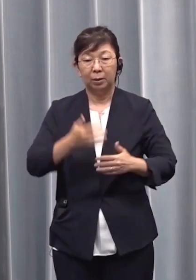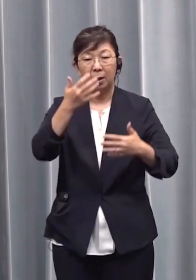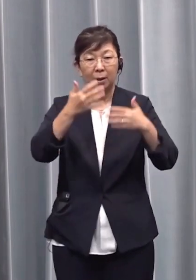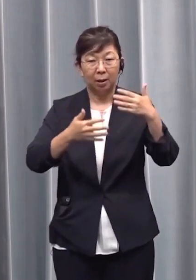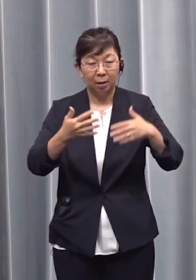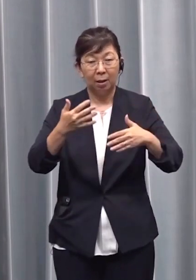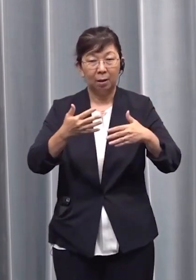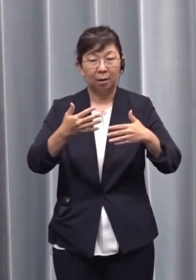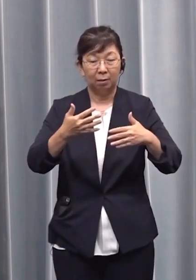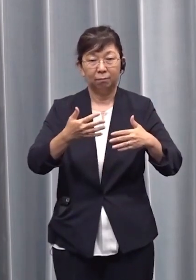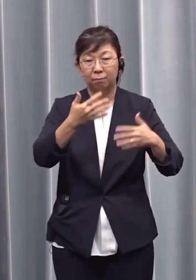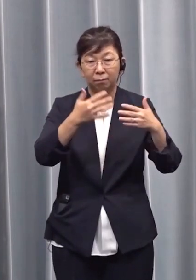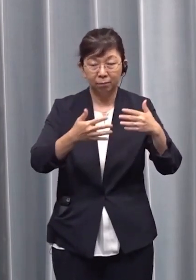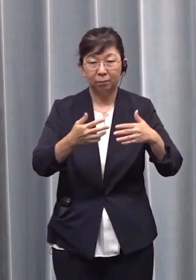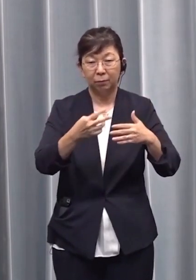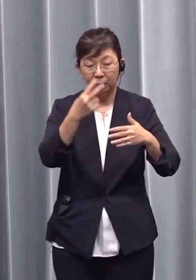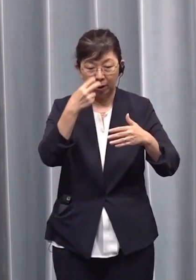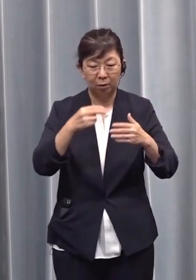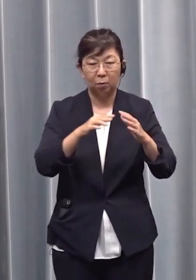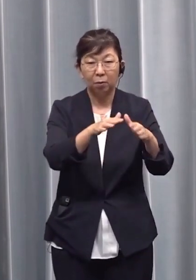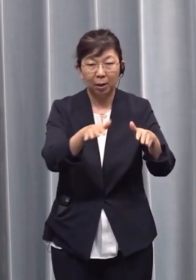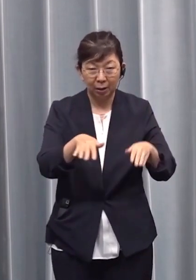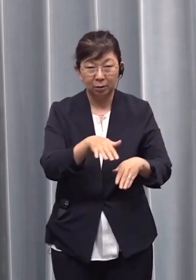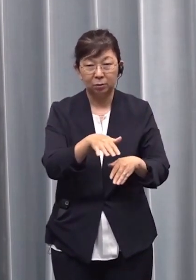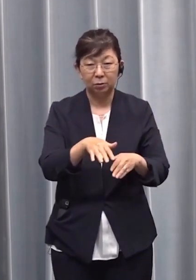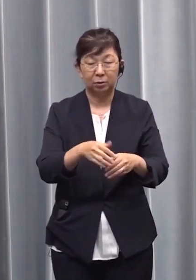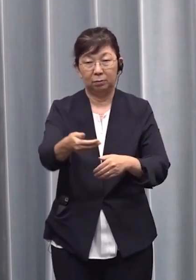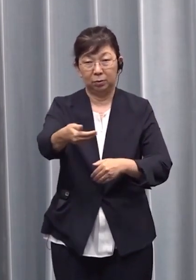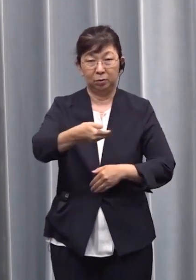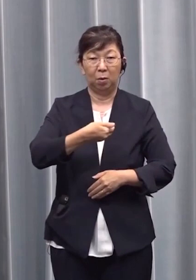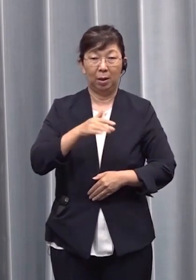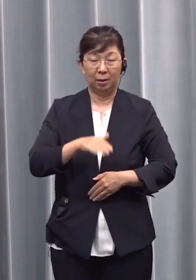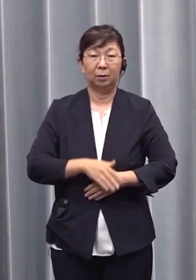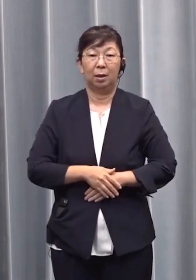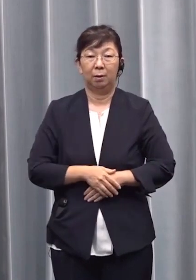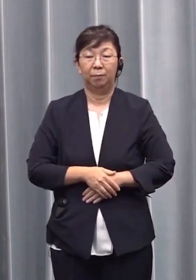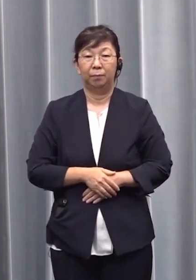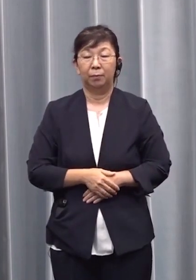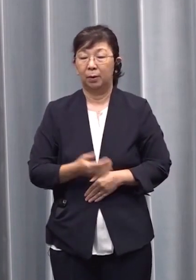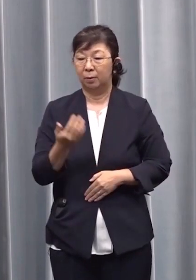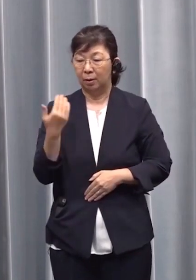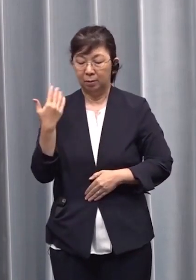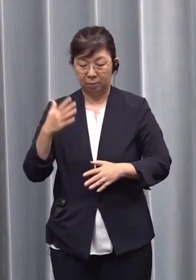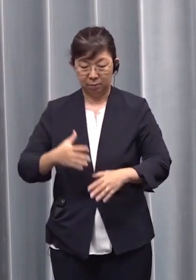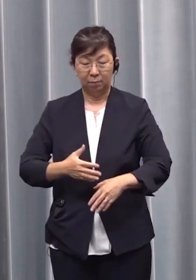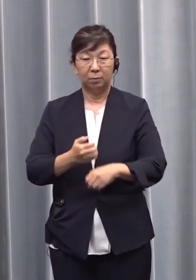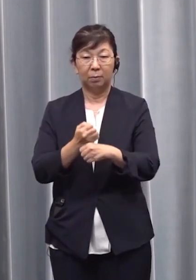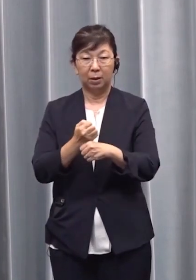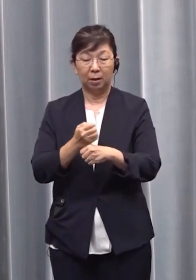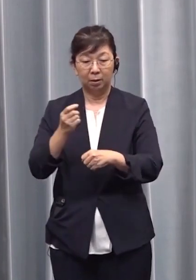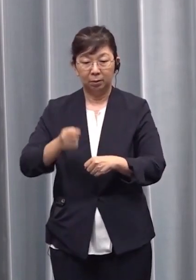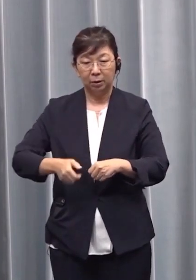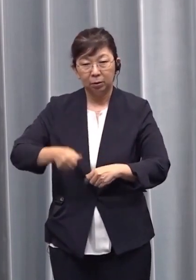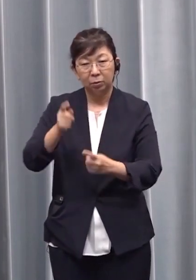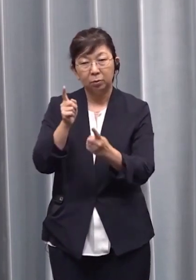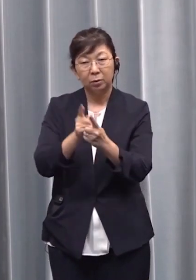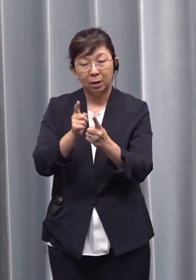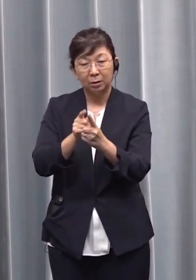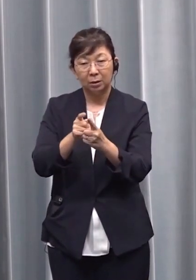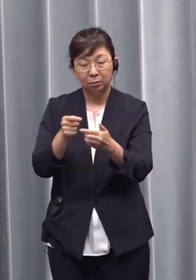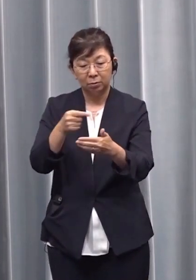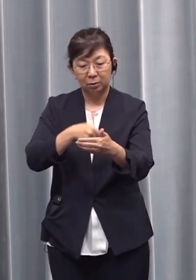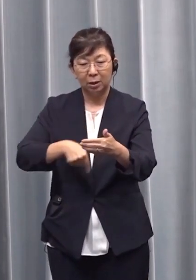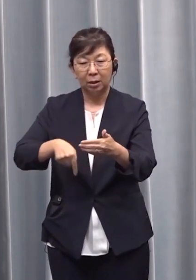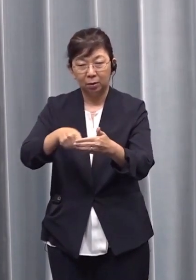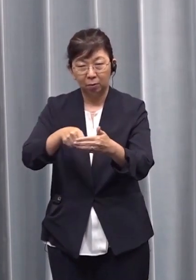ての働きかけ等についてのお尋ねがありました。先般取りまとめられた緊急対策パッケージの策定に